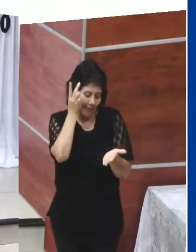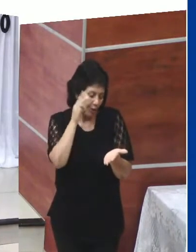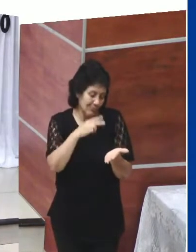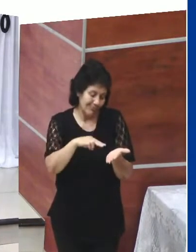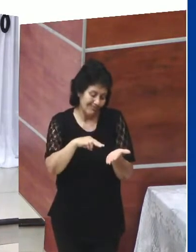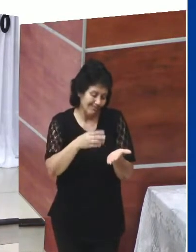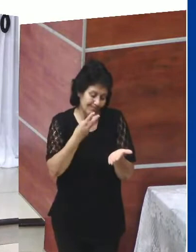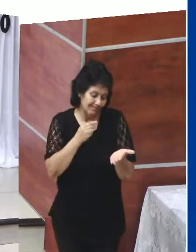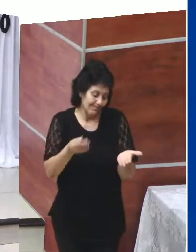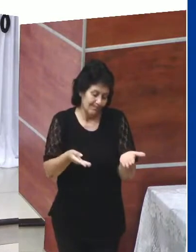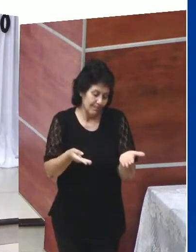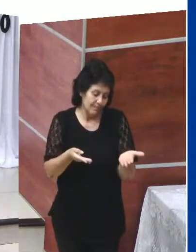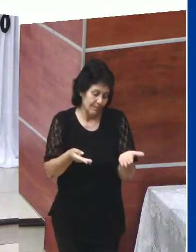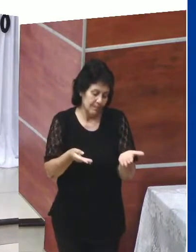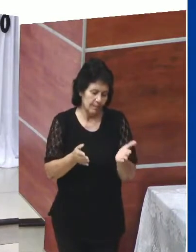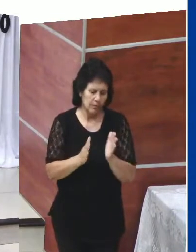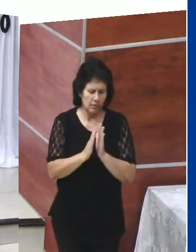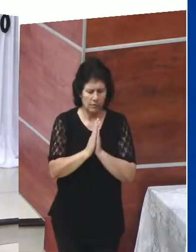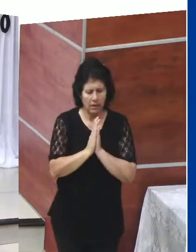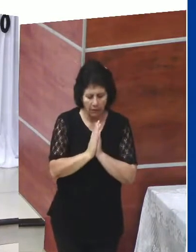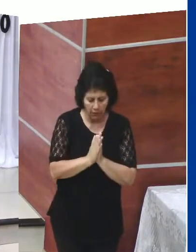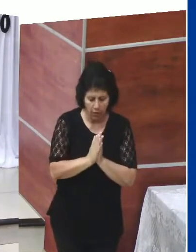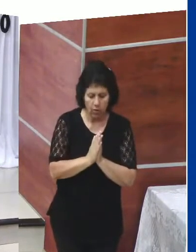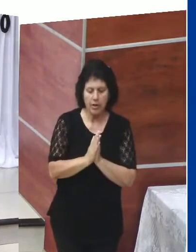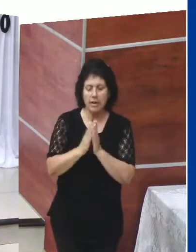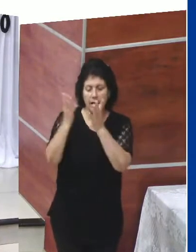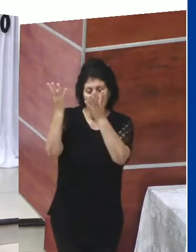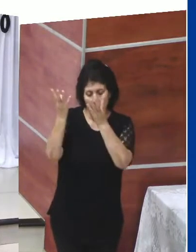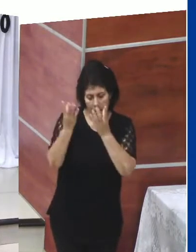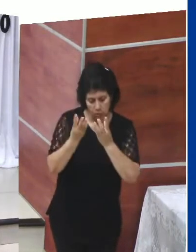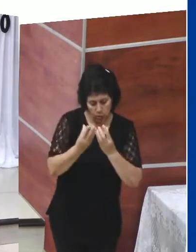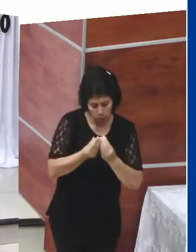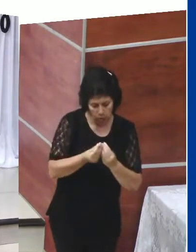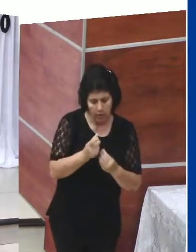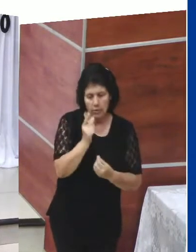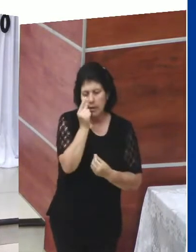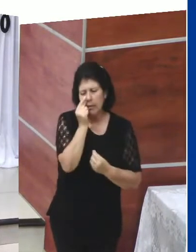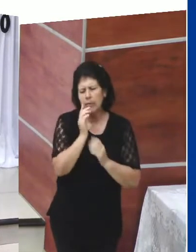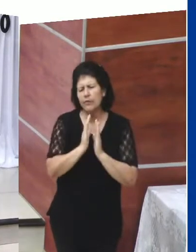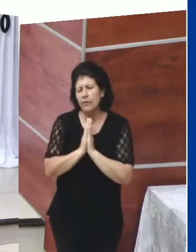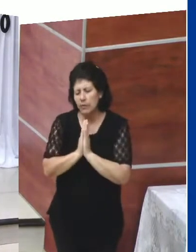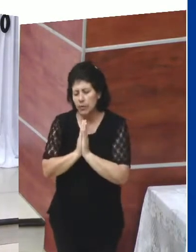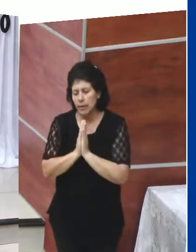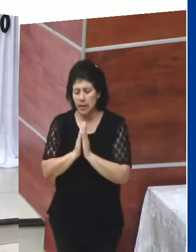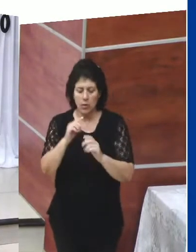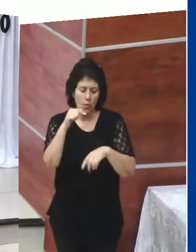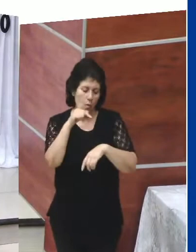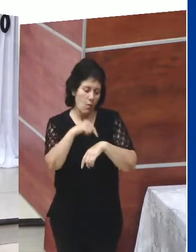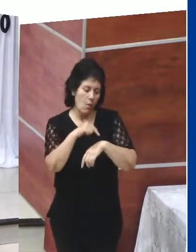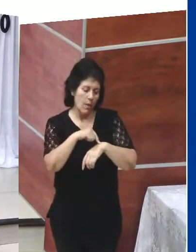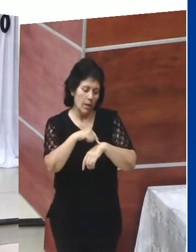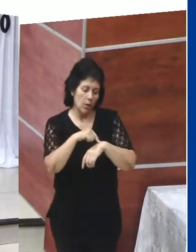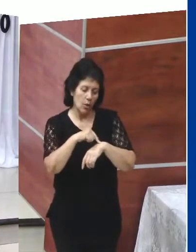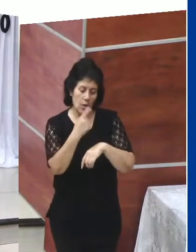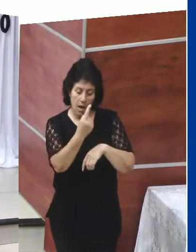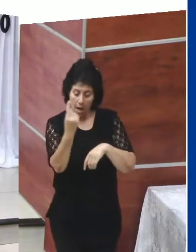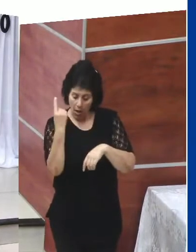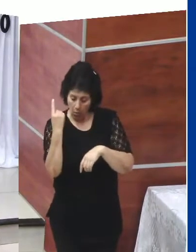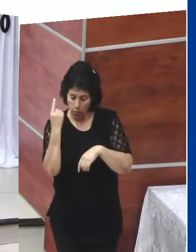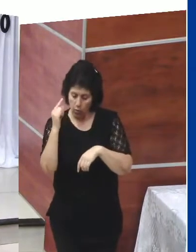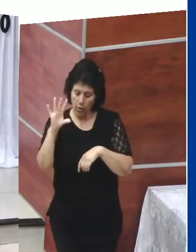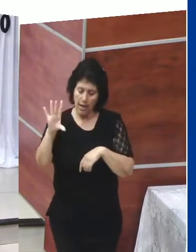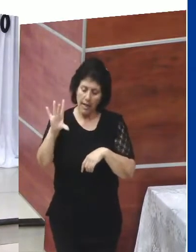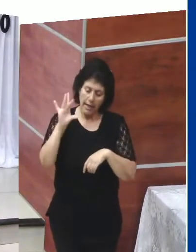palabra. Ayúdanos, Padre, a elegir un momento, a elegir